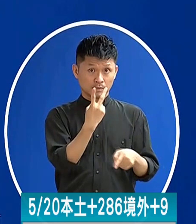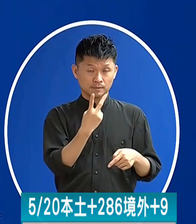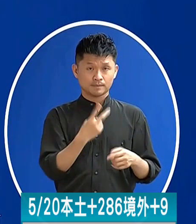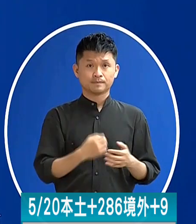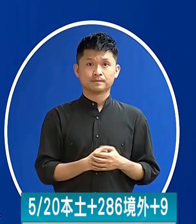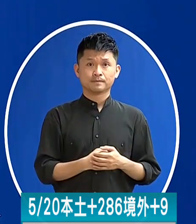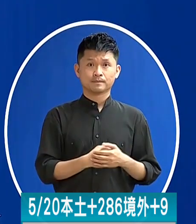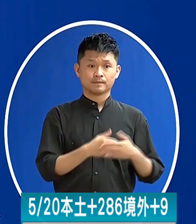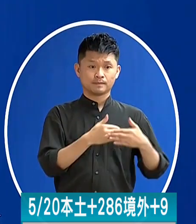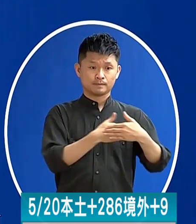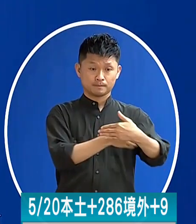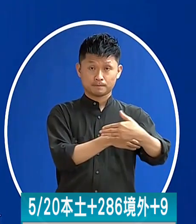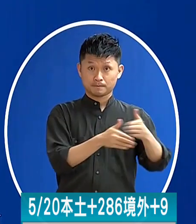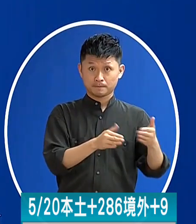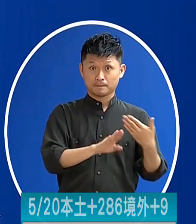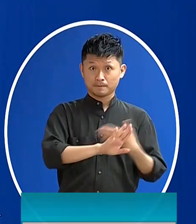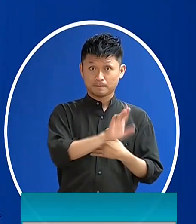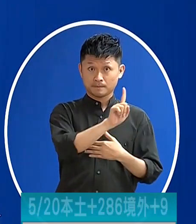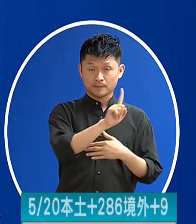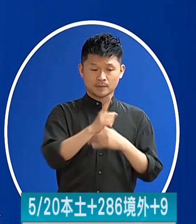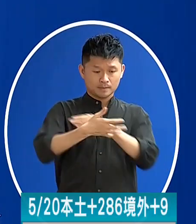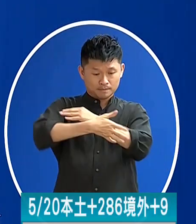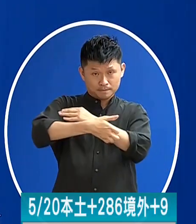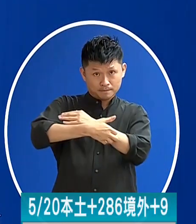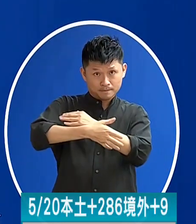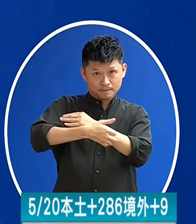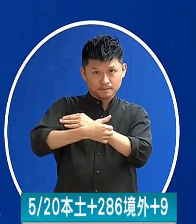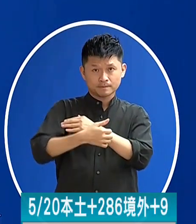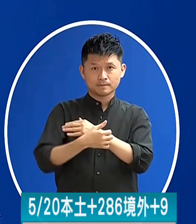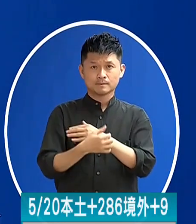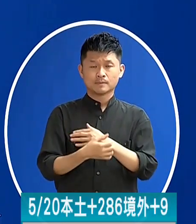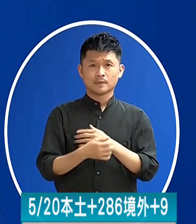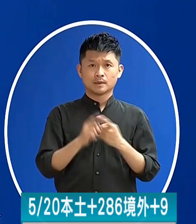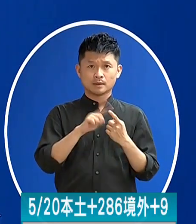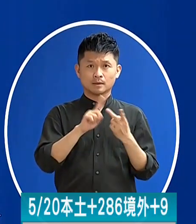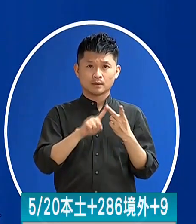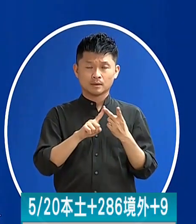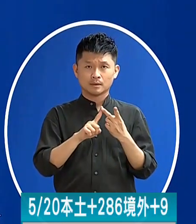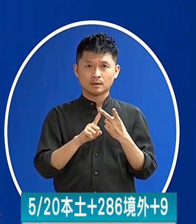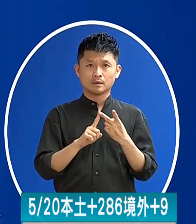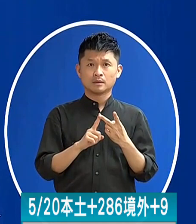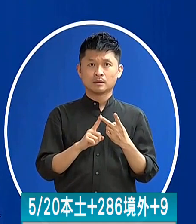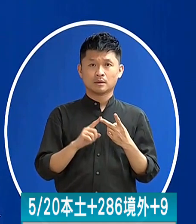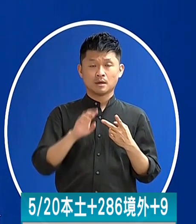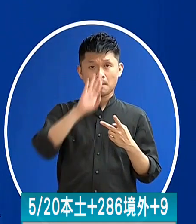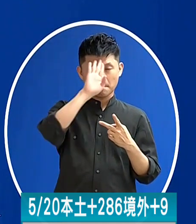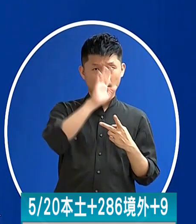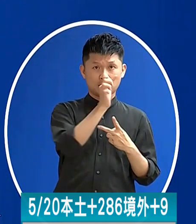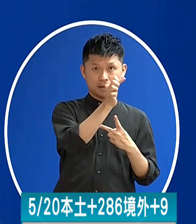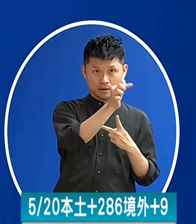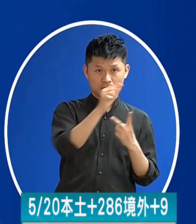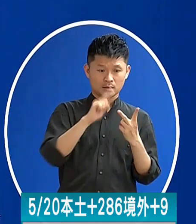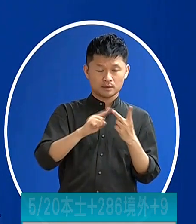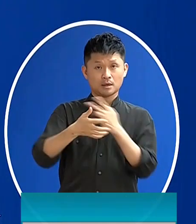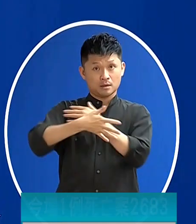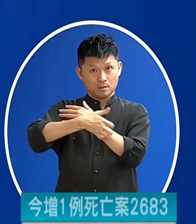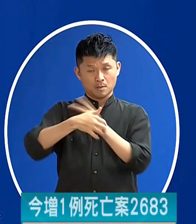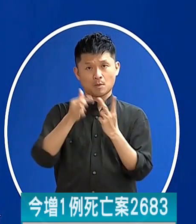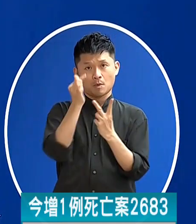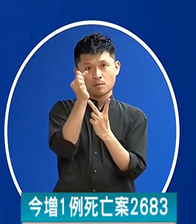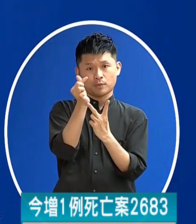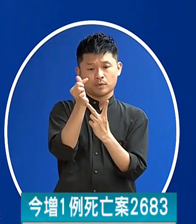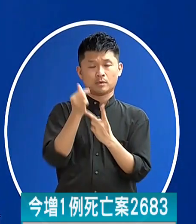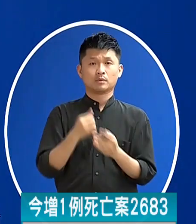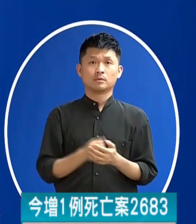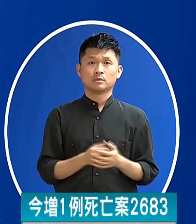1273同病室的另一位病患的看护，所以就是增加了两名病患确诊以及一名看护确诊，